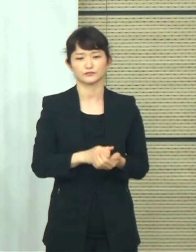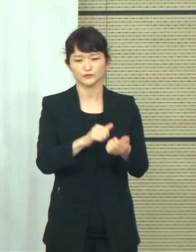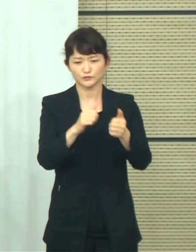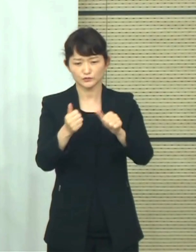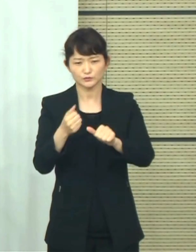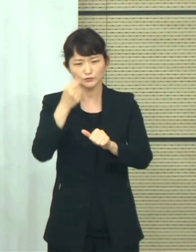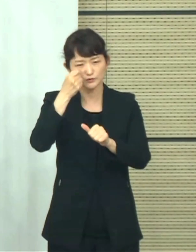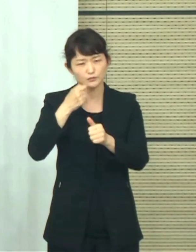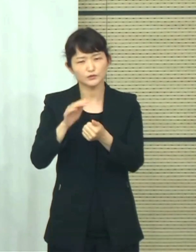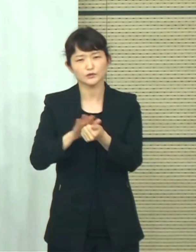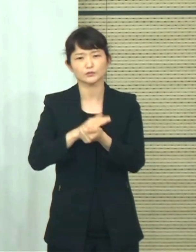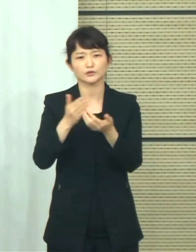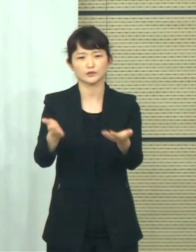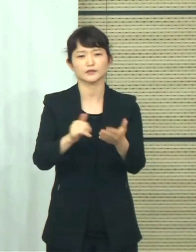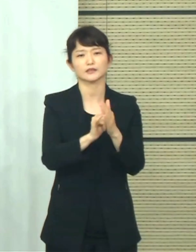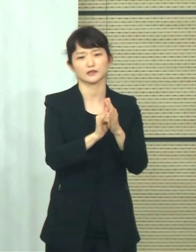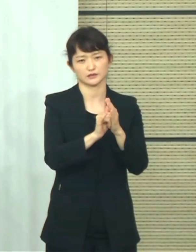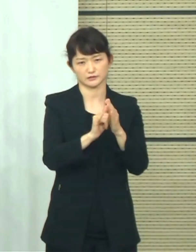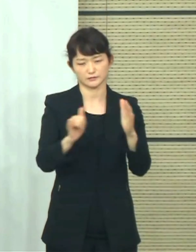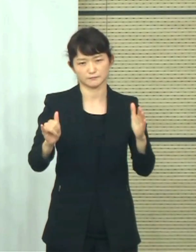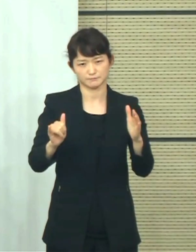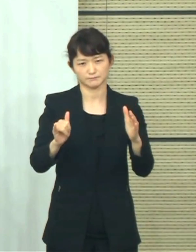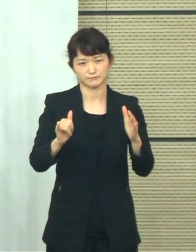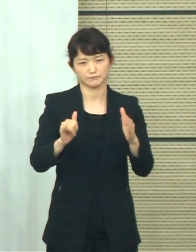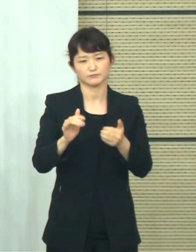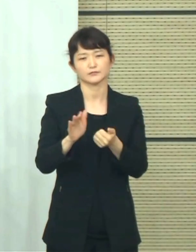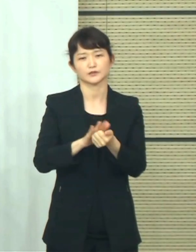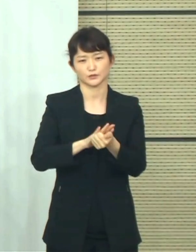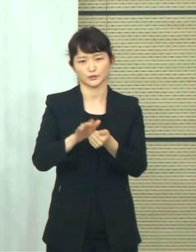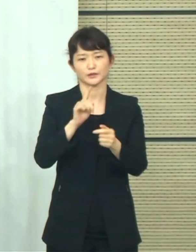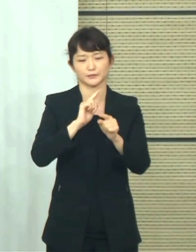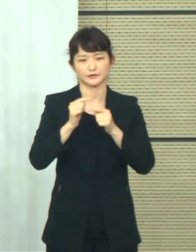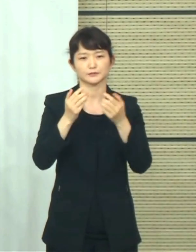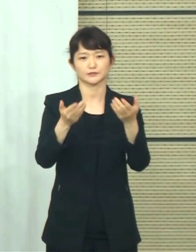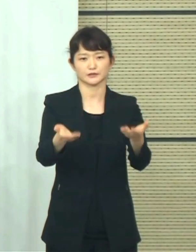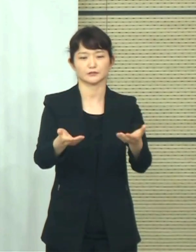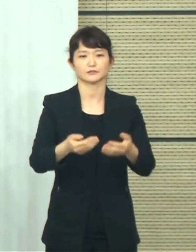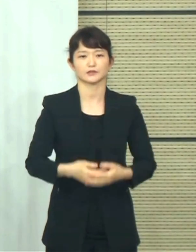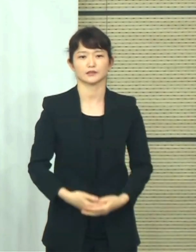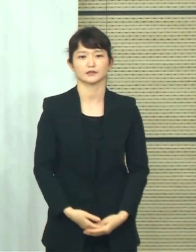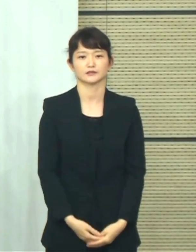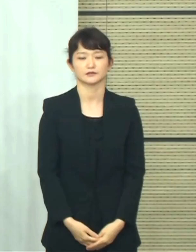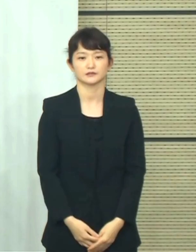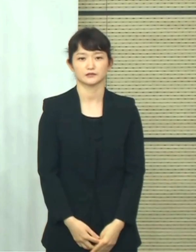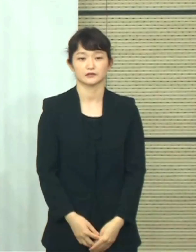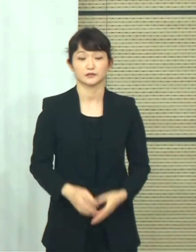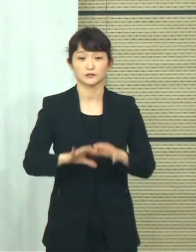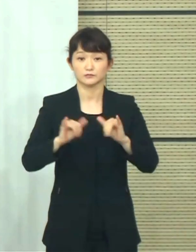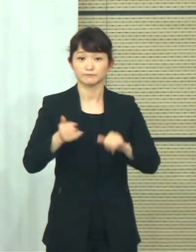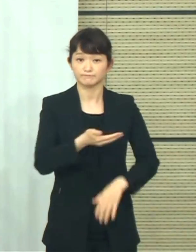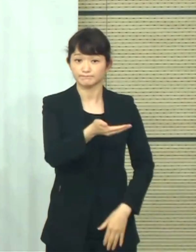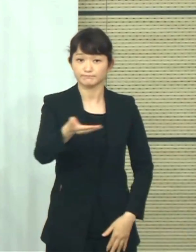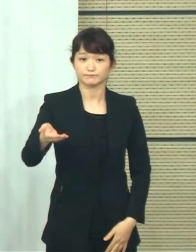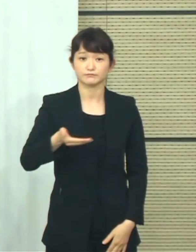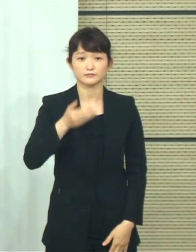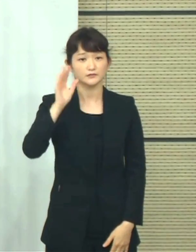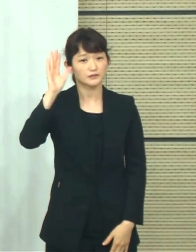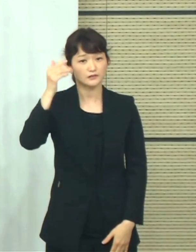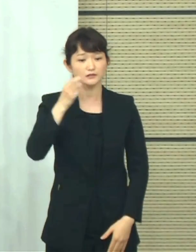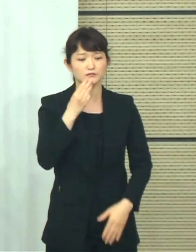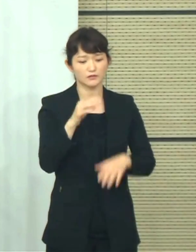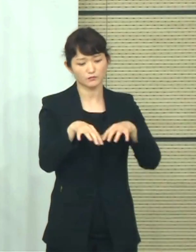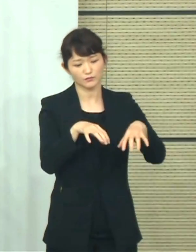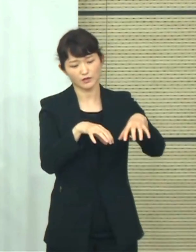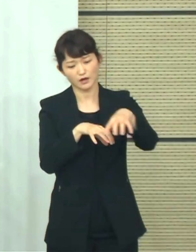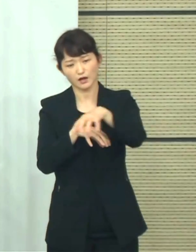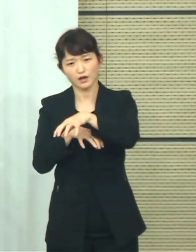빌고 유가족분들께는 심심한 위로의 말씀을 드립니다. 국민 여러분, 최근 수도권을